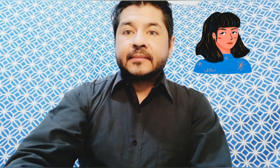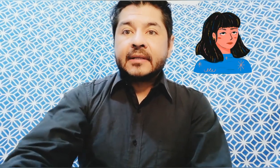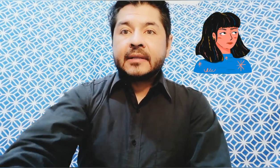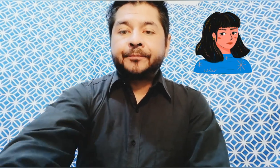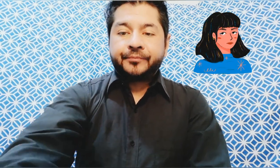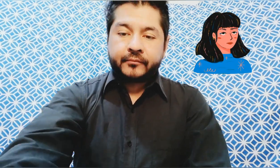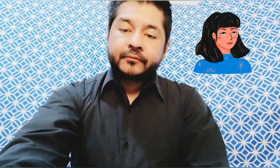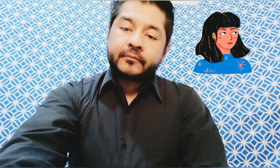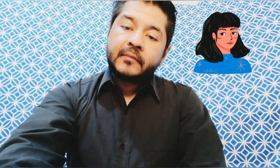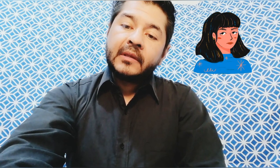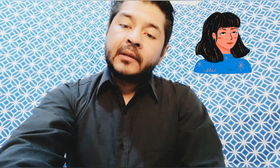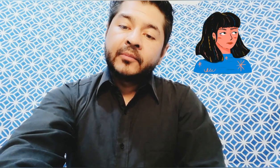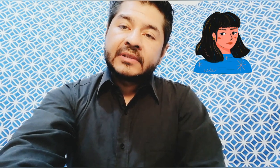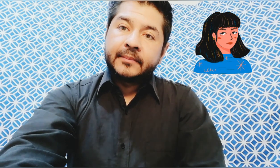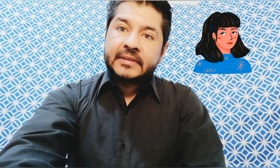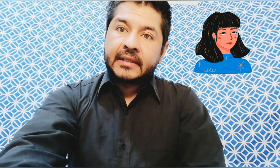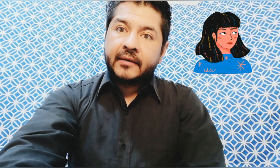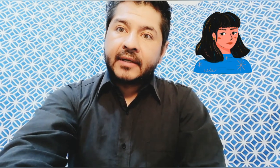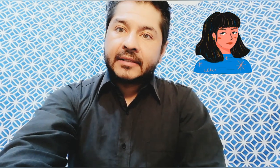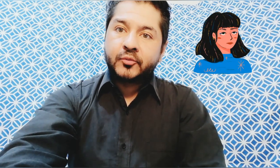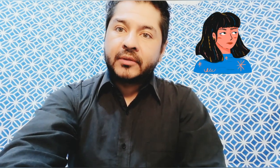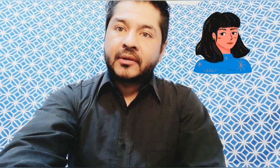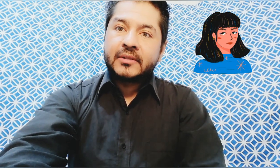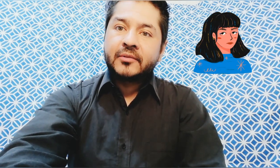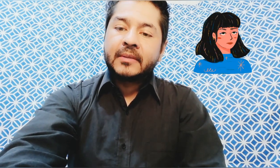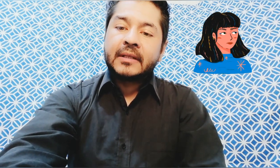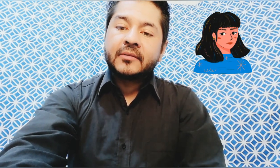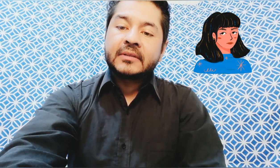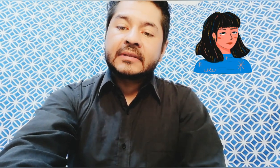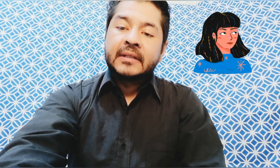semana, pues empezaría a bajar su evaluación, ¿verdad? Entonces,